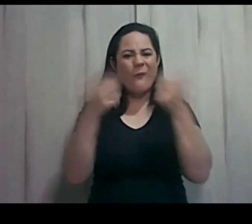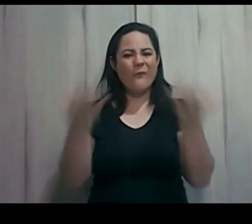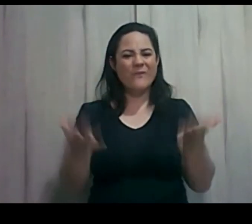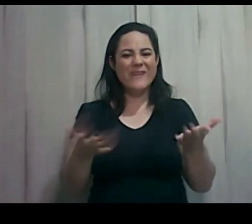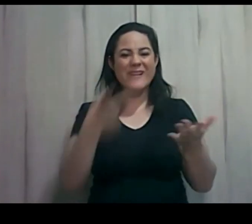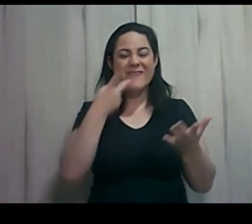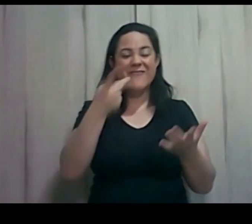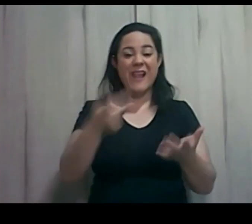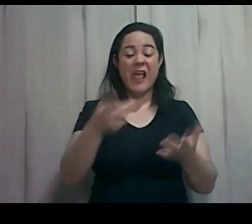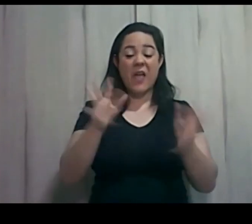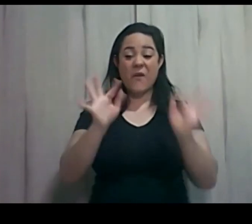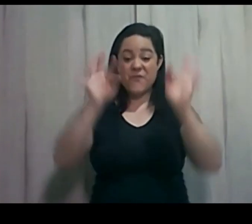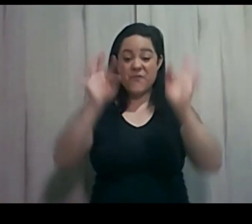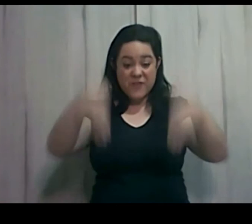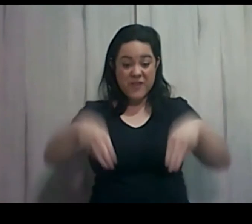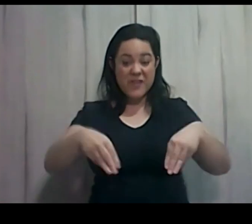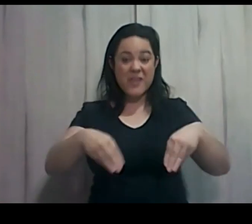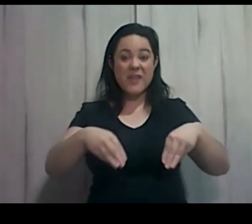coroa da justiça.